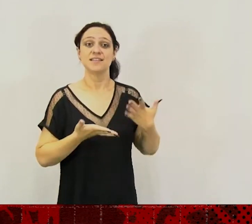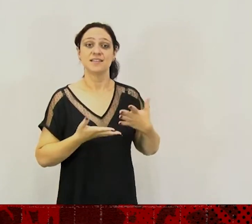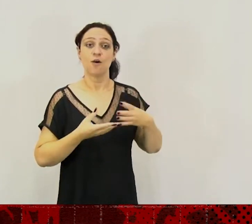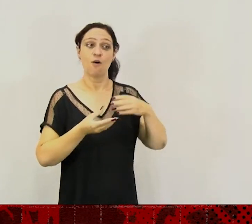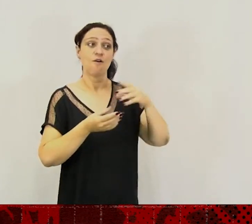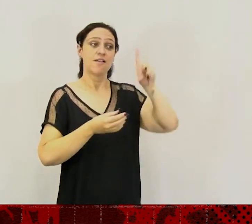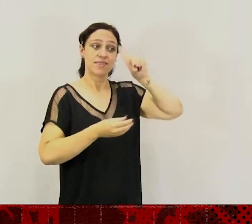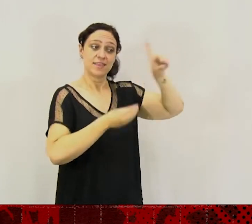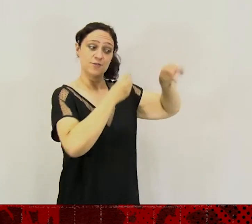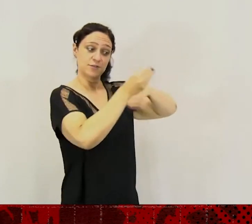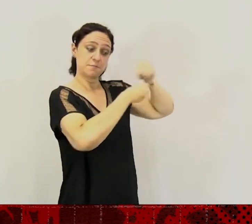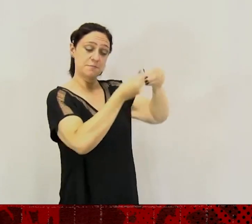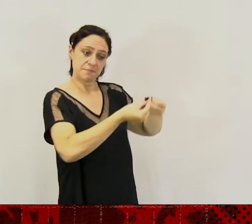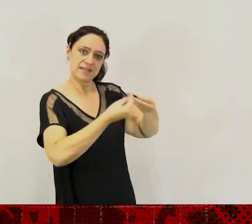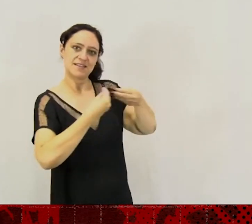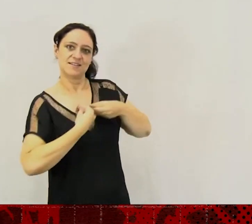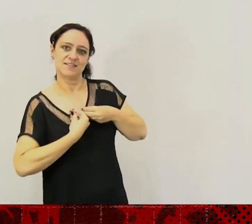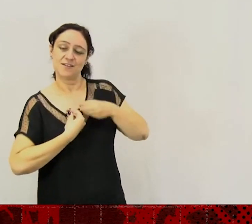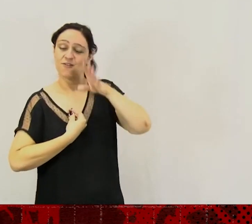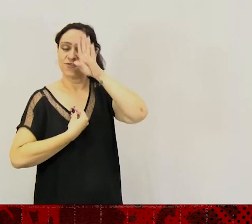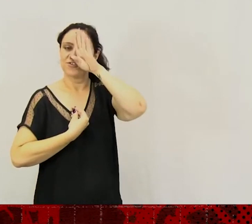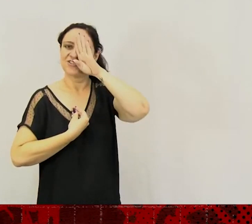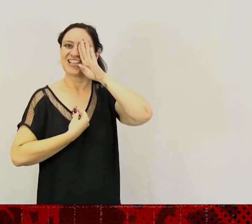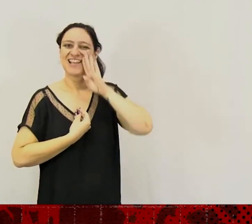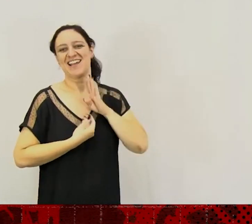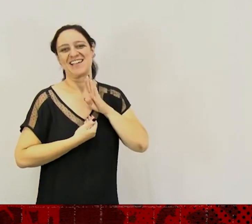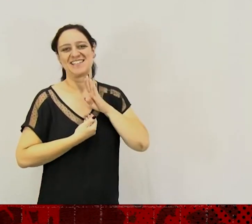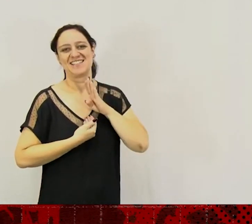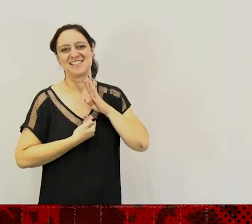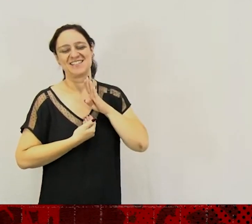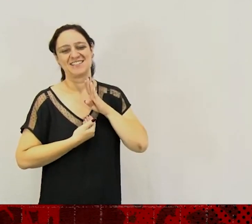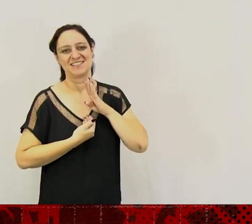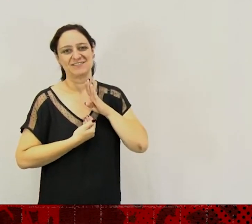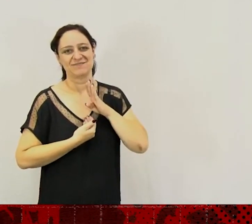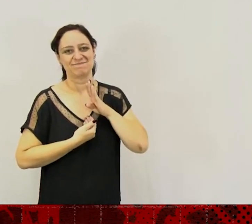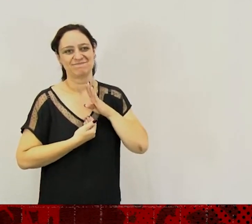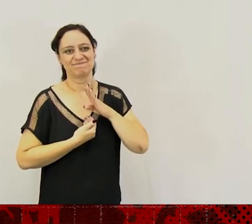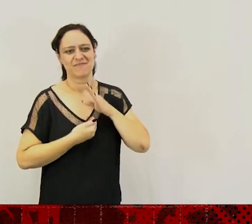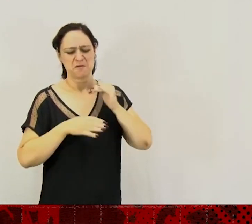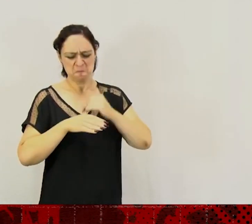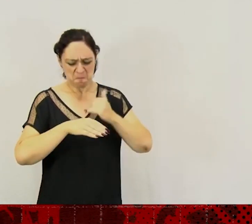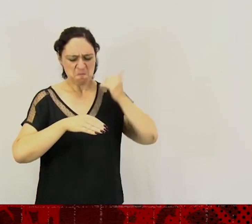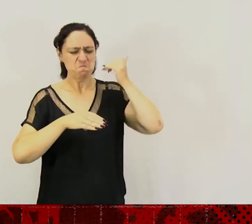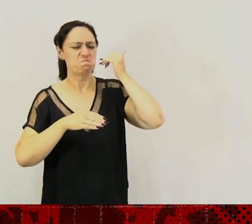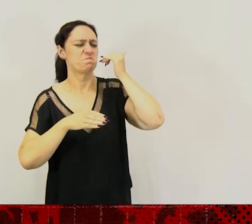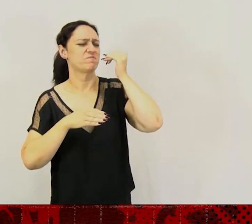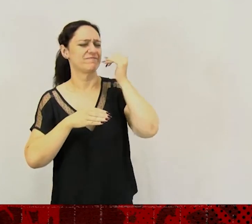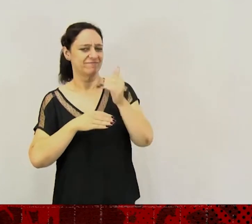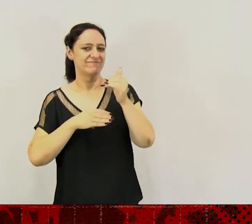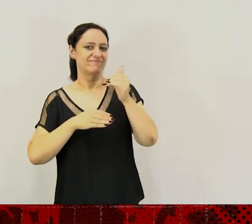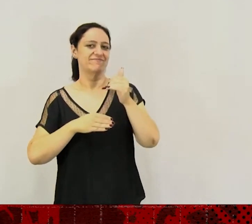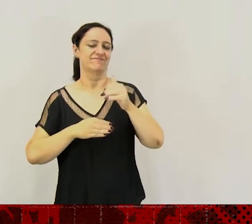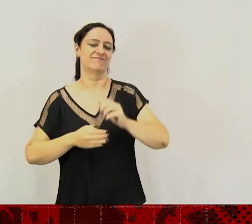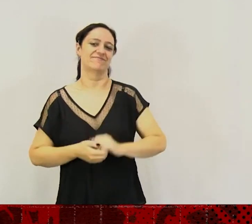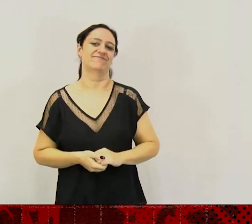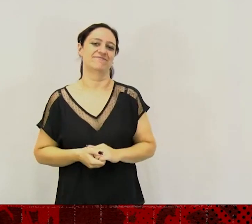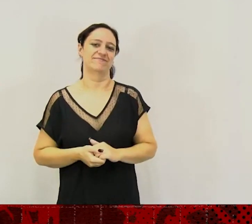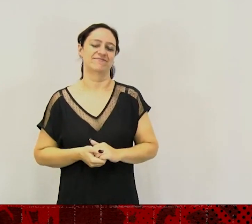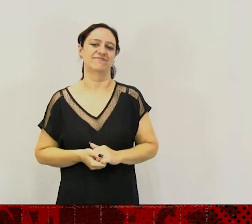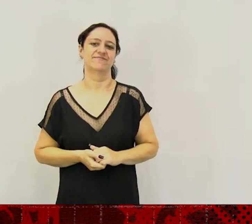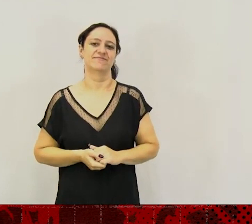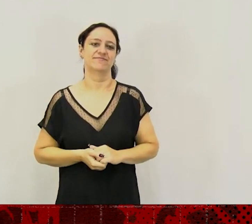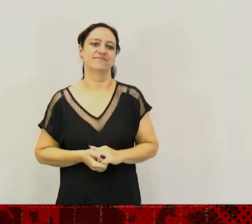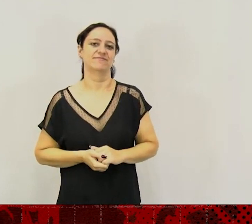do mundo, mas Ele não cobra nada por isso. Essa é a suprema grandeza da graça de Deus.